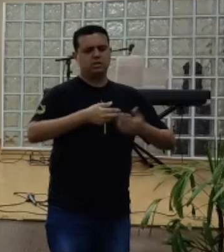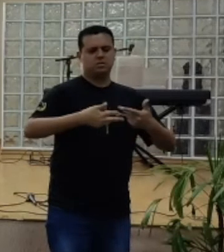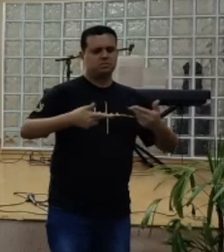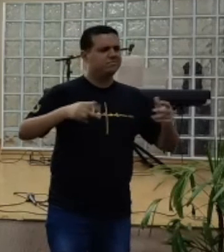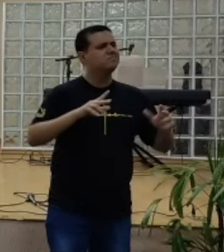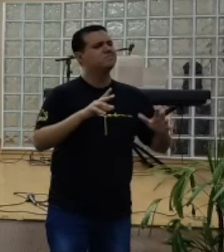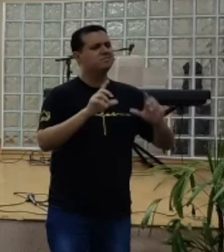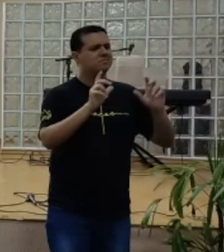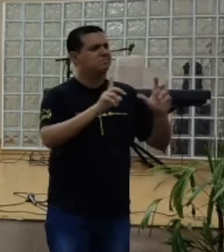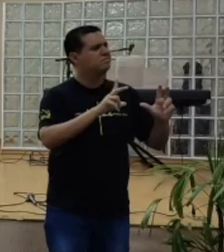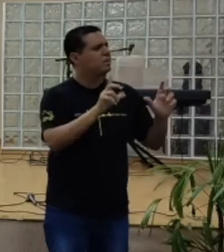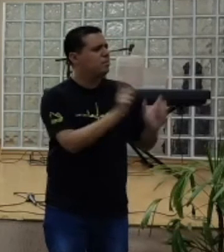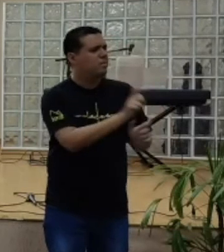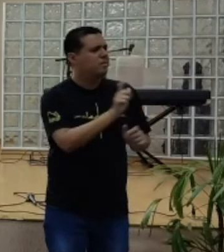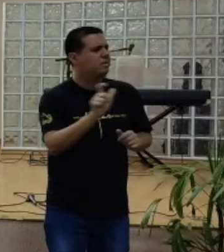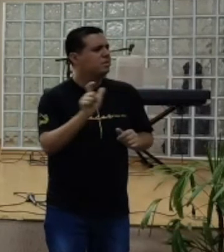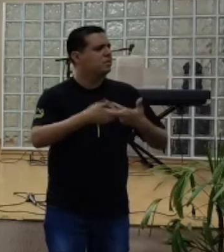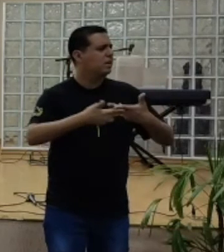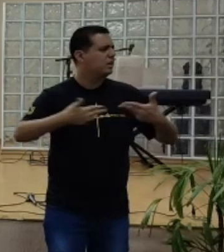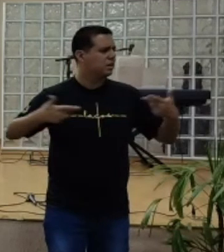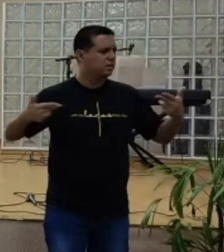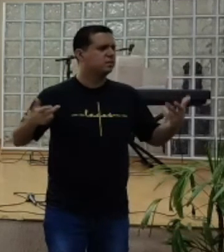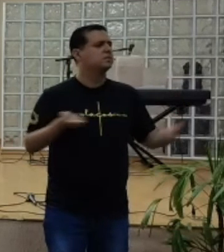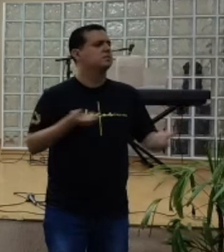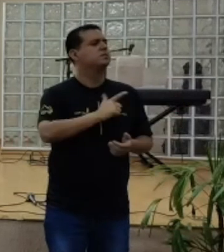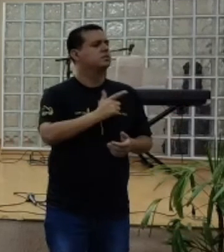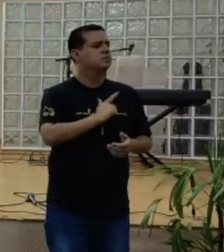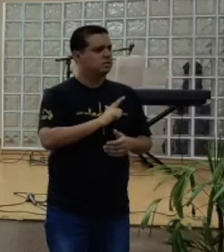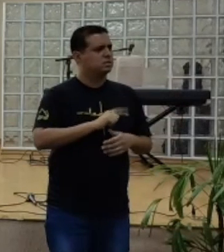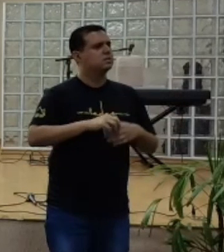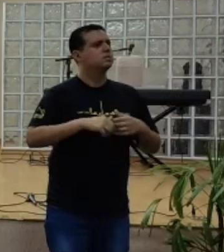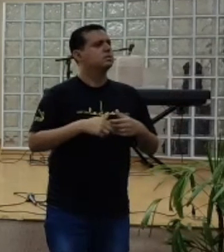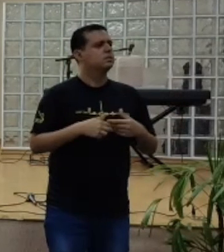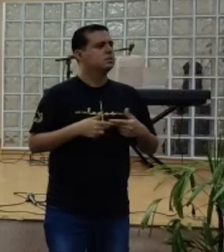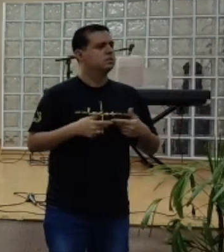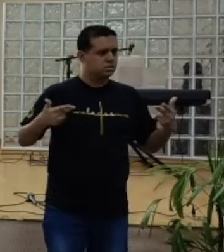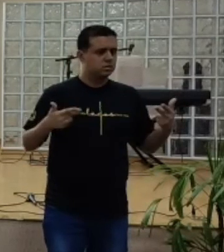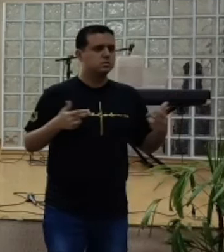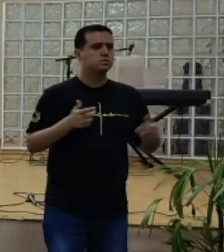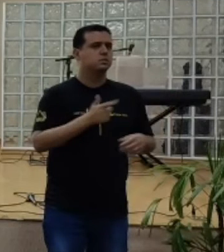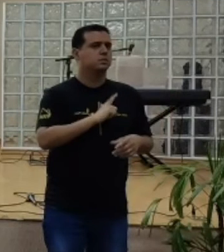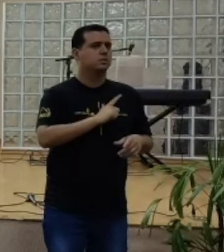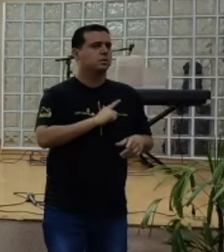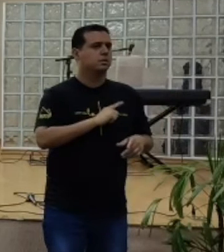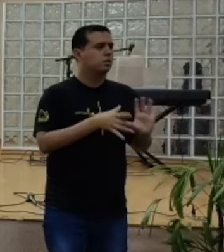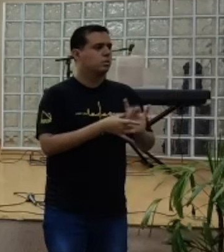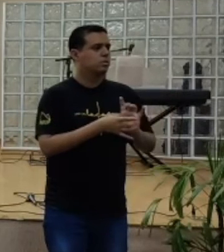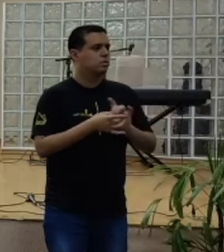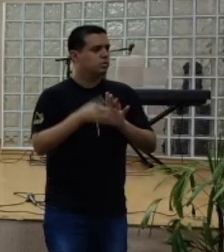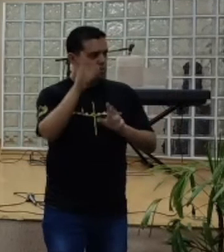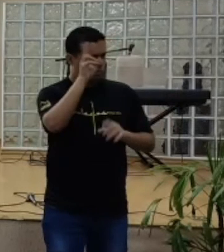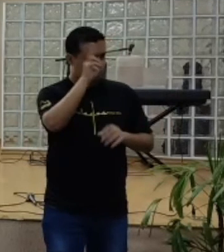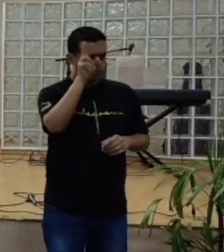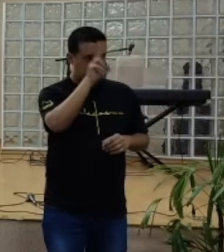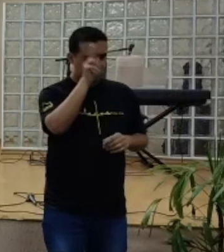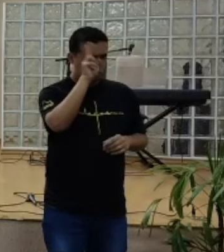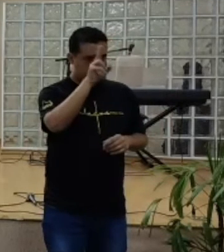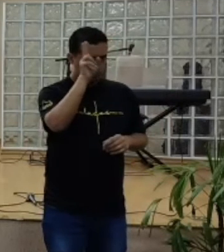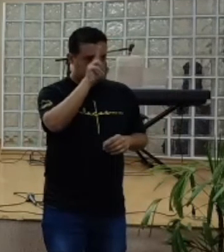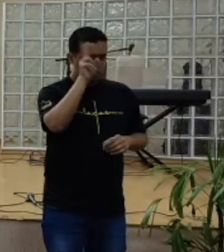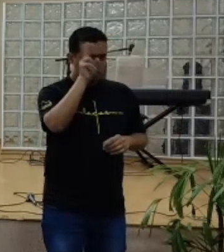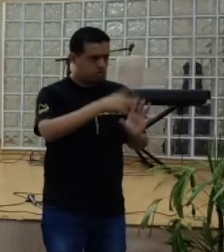disto. O texto que nós lemos, eu vou repartir em 3. A situação histórica, ele vai contar a